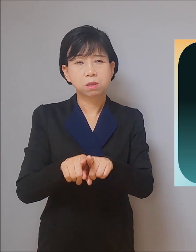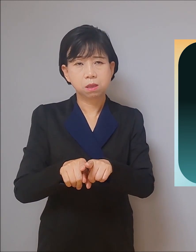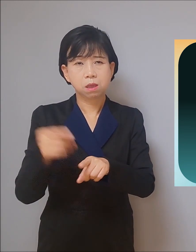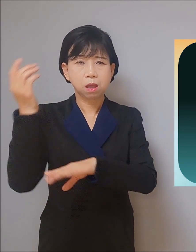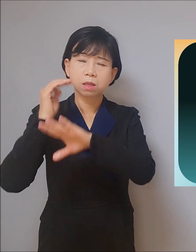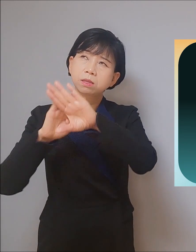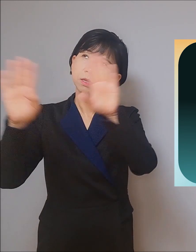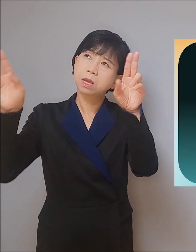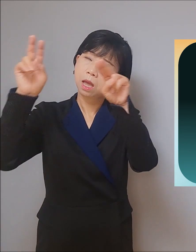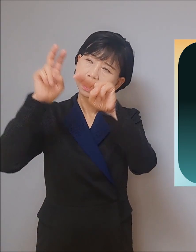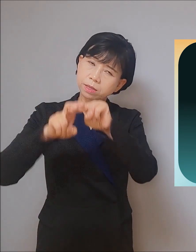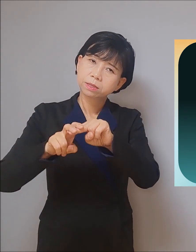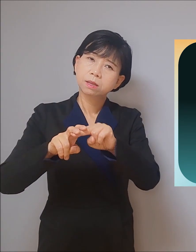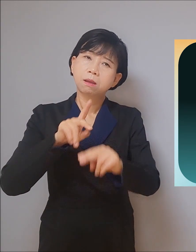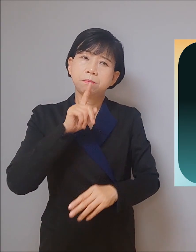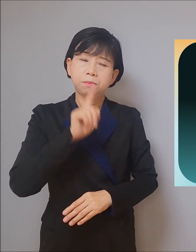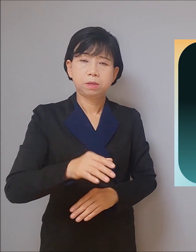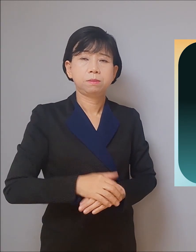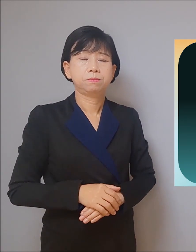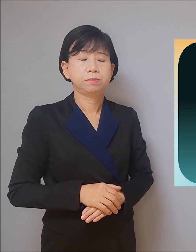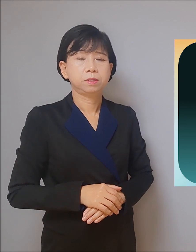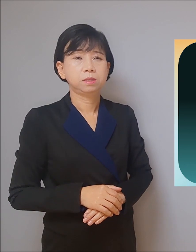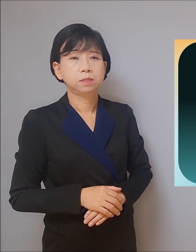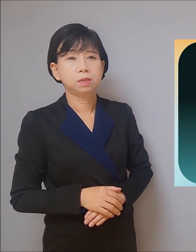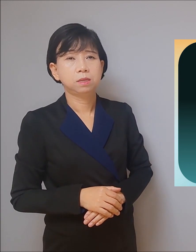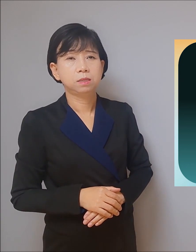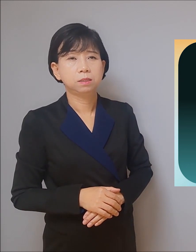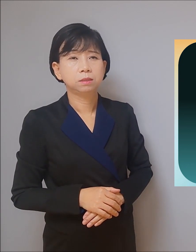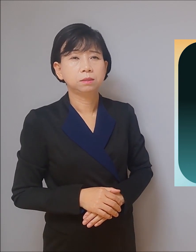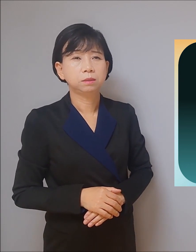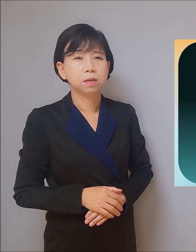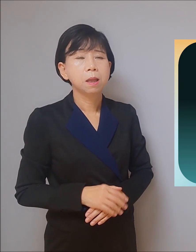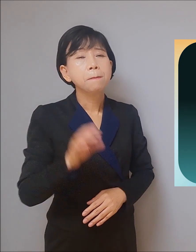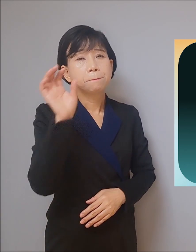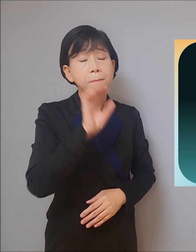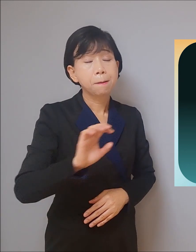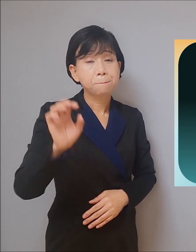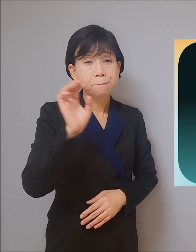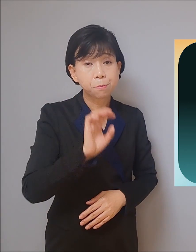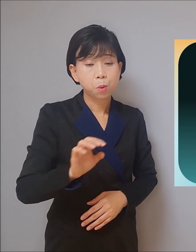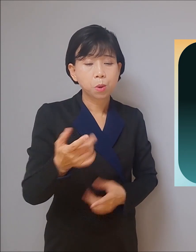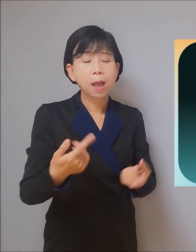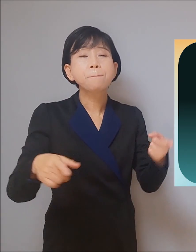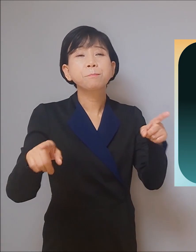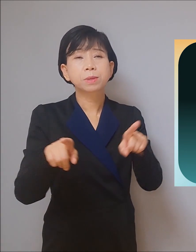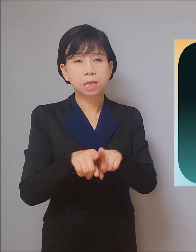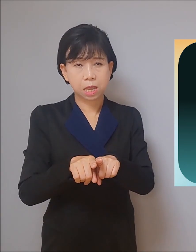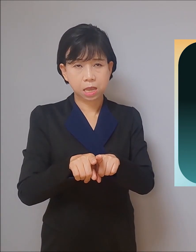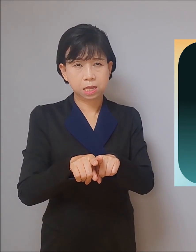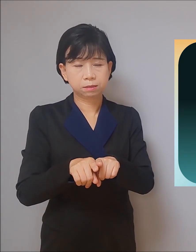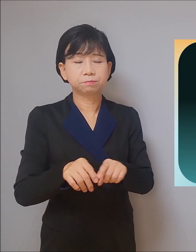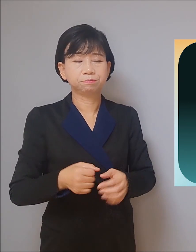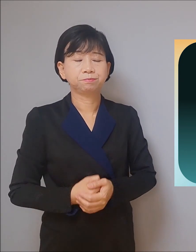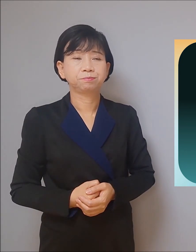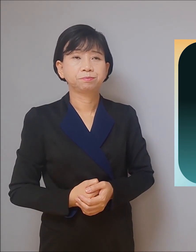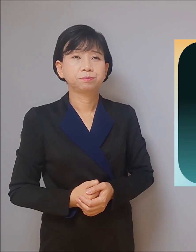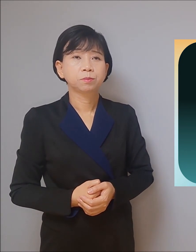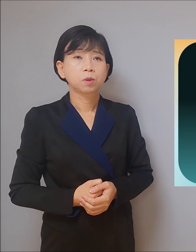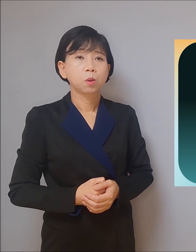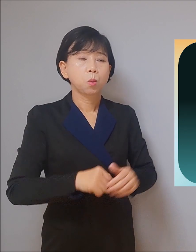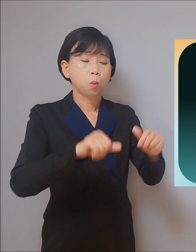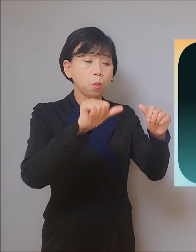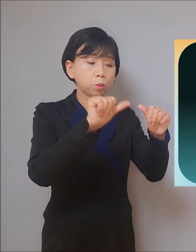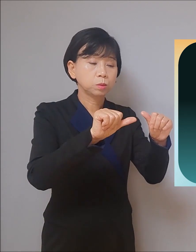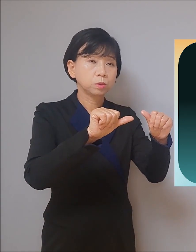여러분, 성경에 같은 단어가 반복되는 건 강조하는 거예요. 의미가 있는 겁니다. 여기 5절과 6절에